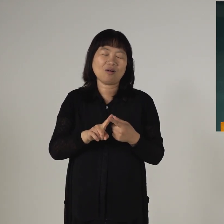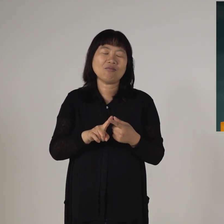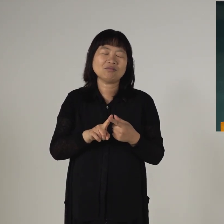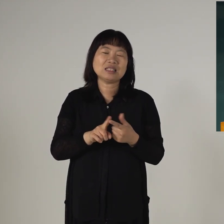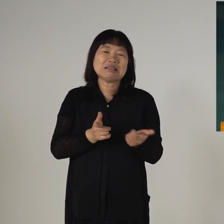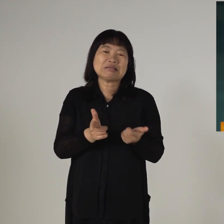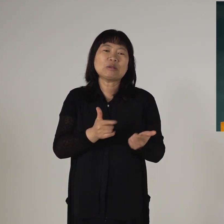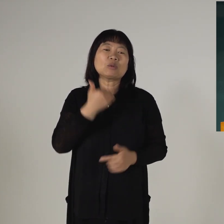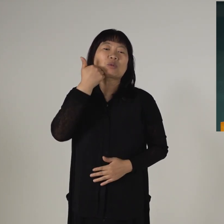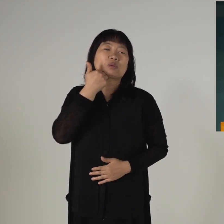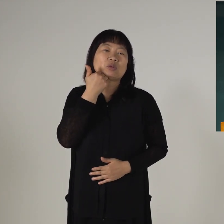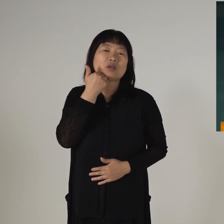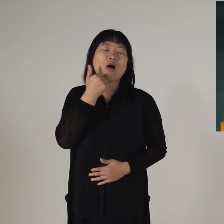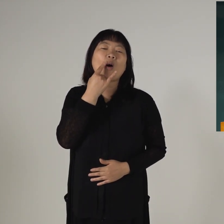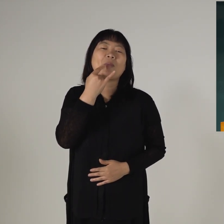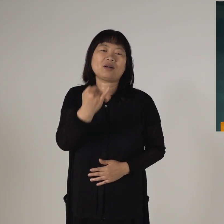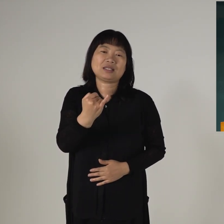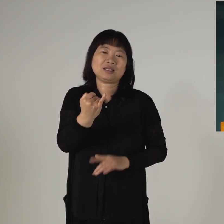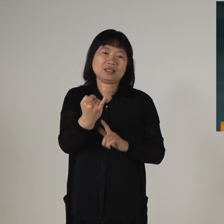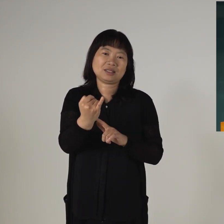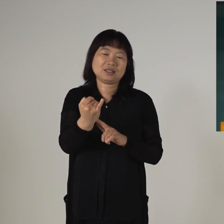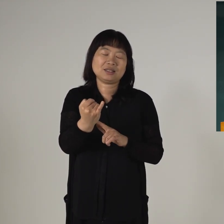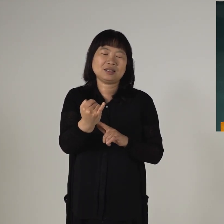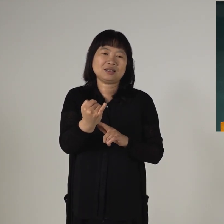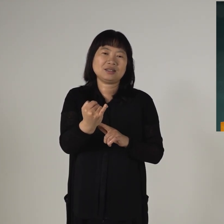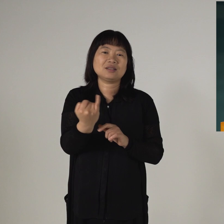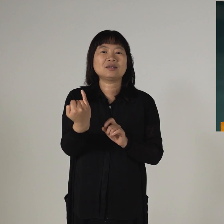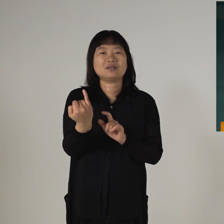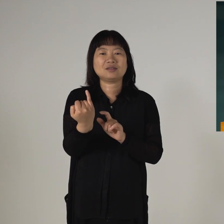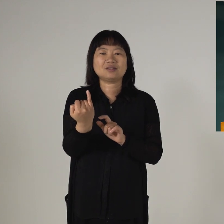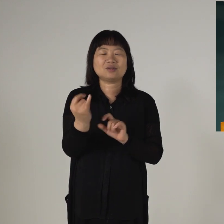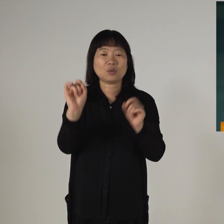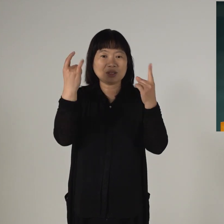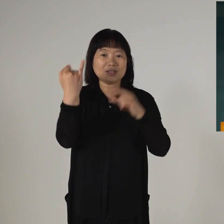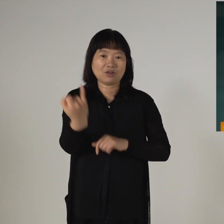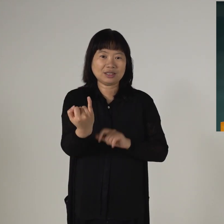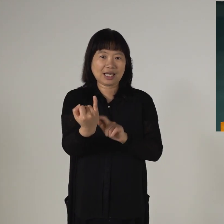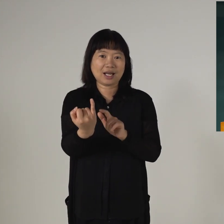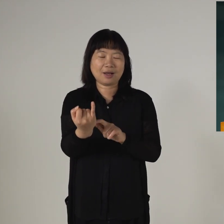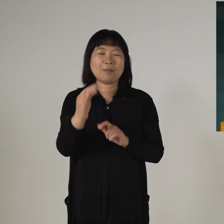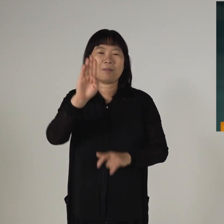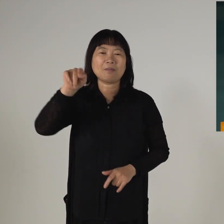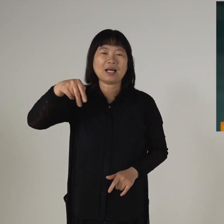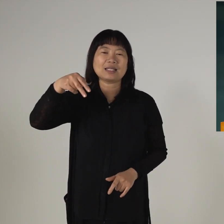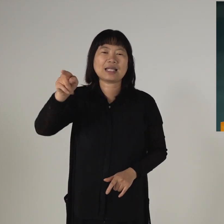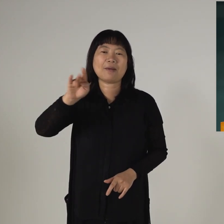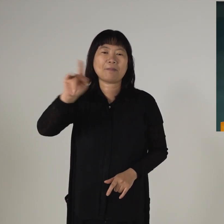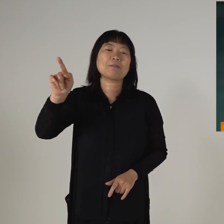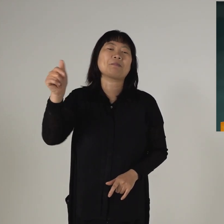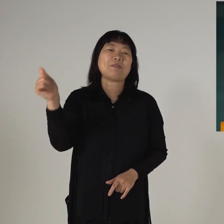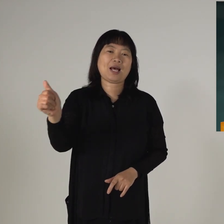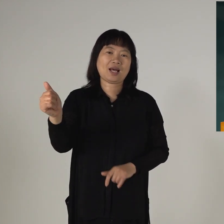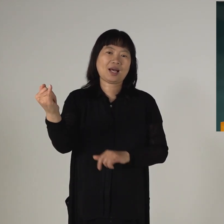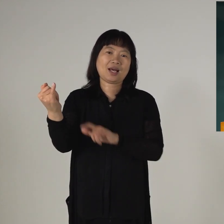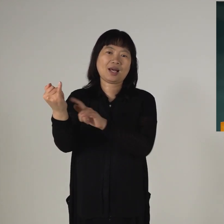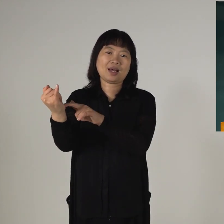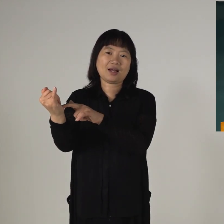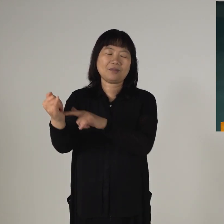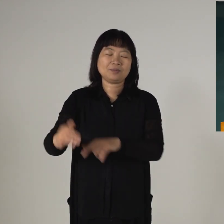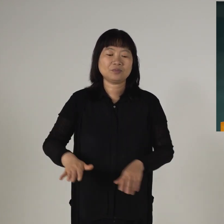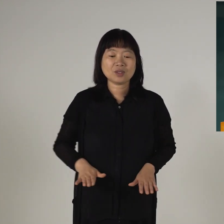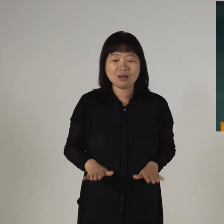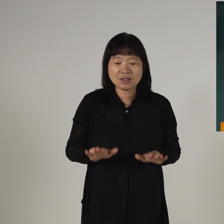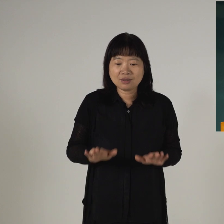어머니이자 여자예요. 그러니까 여기에도 묘하게 이 두 아들의